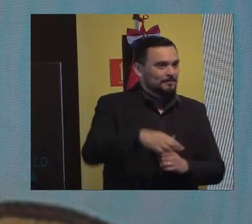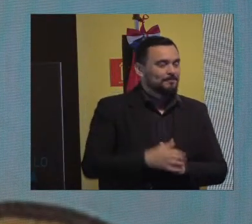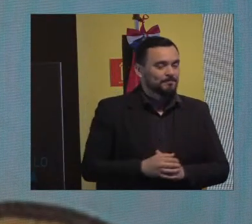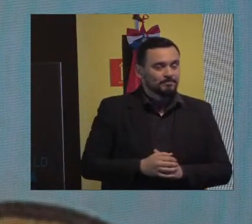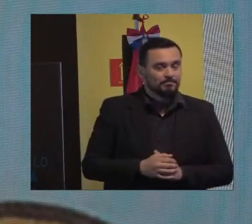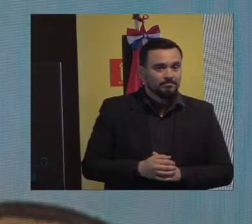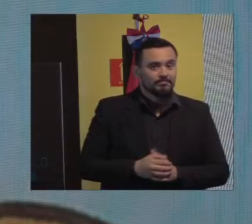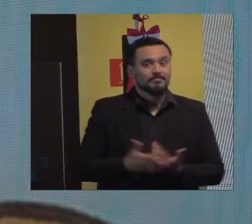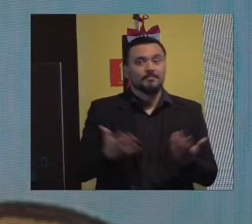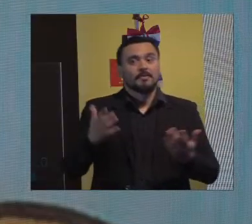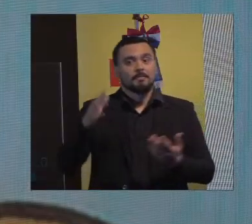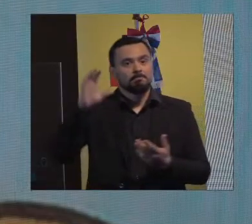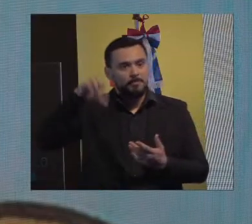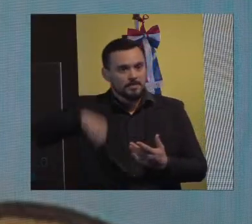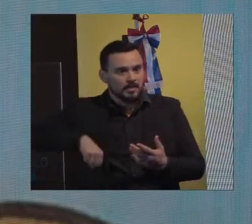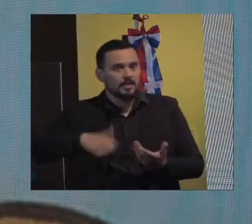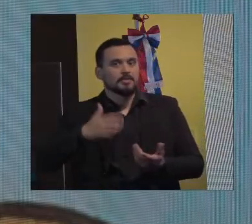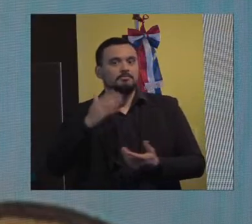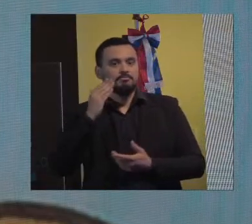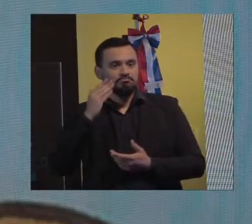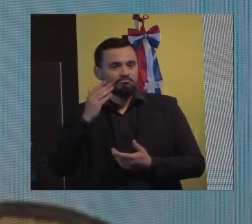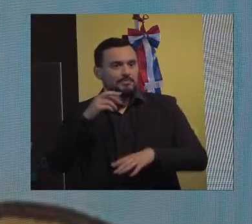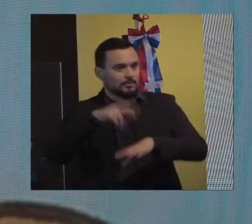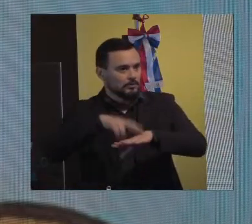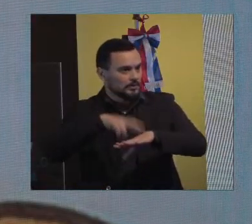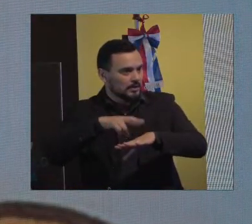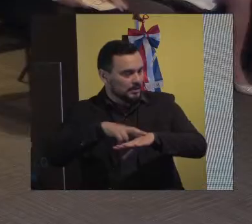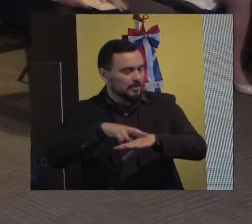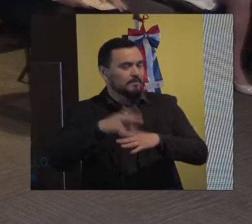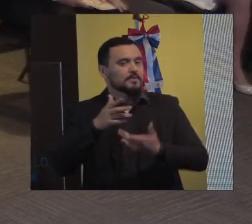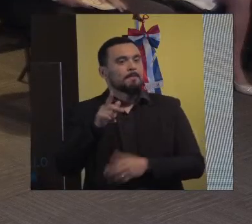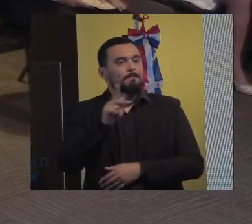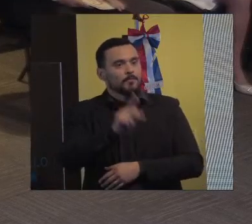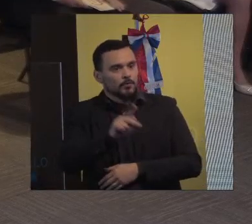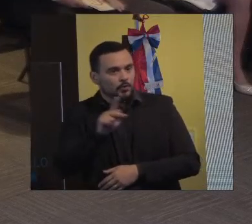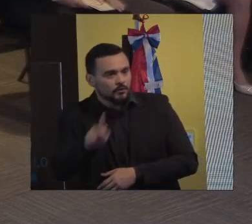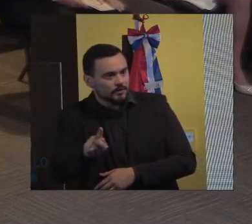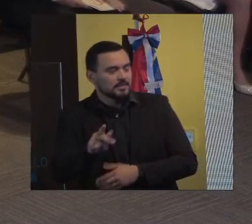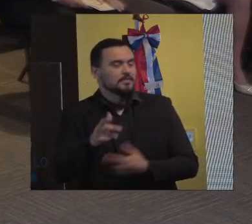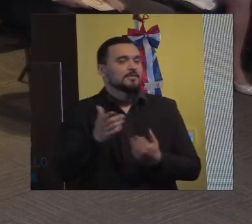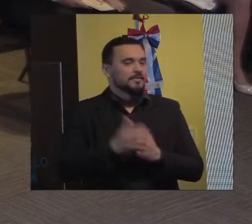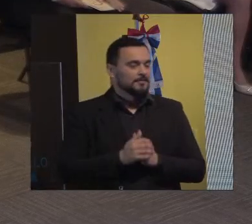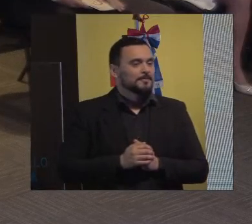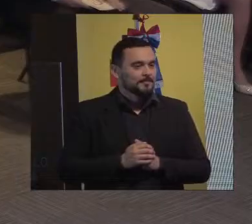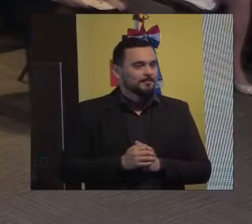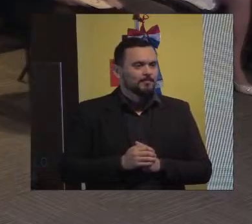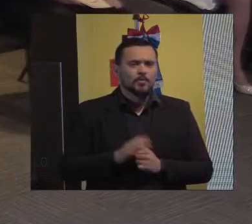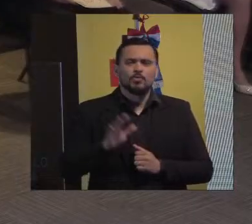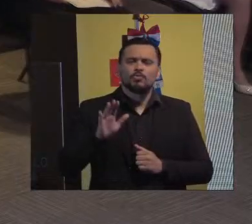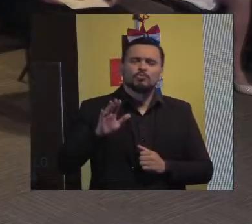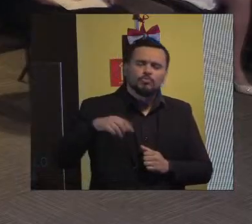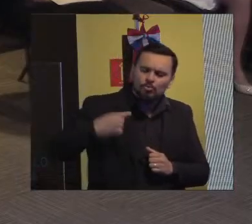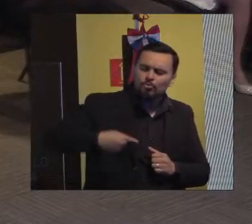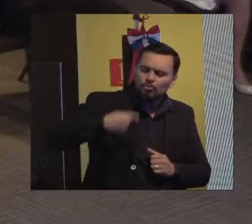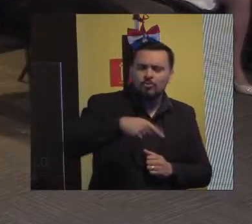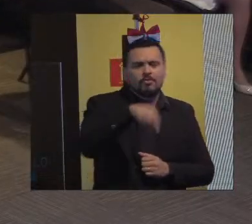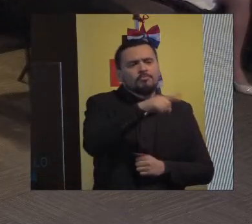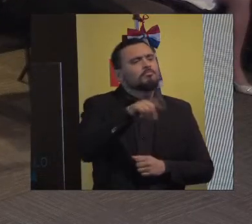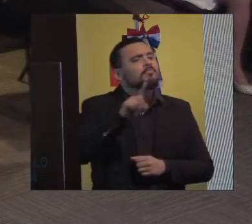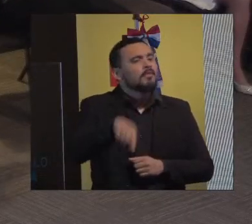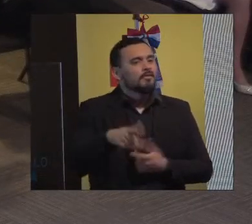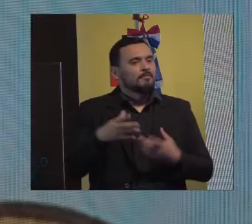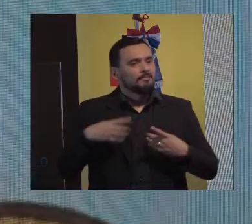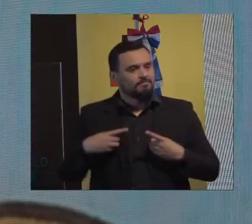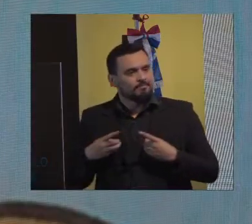A las papás, a las mamás, a los docentes, a los que todos los días se entregan